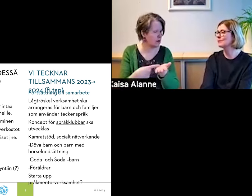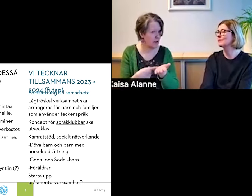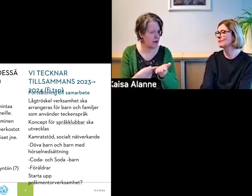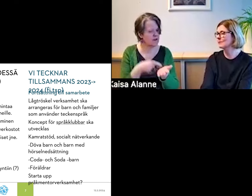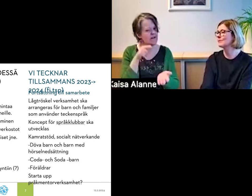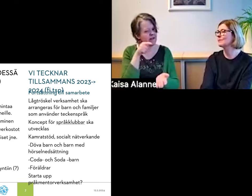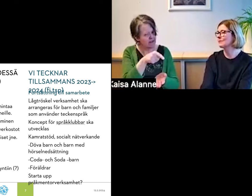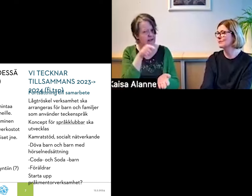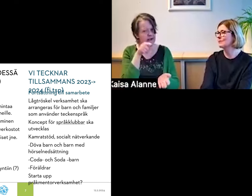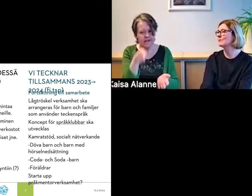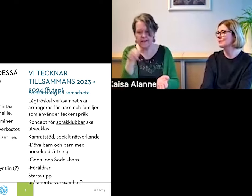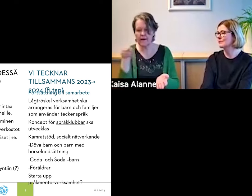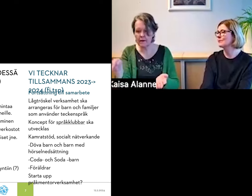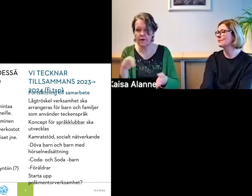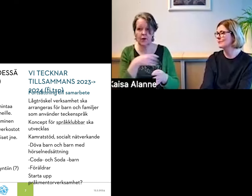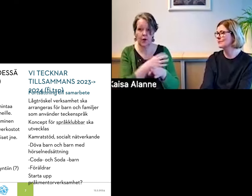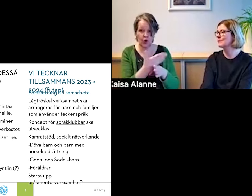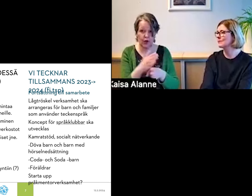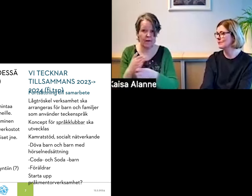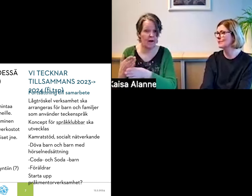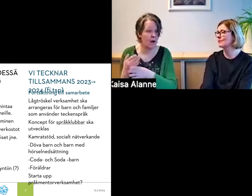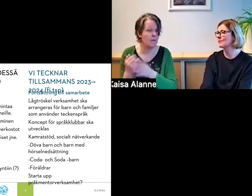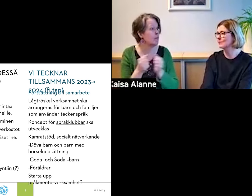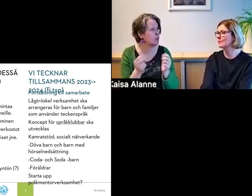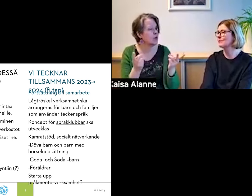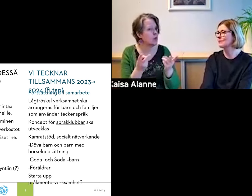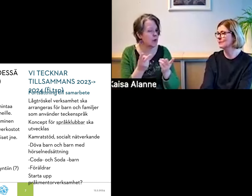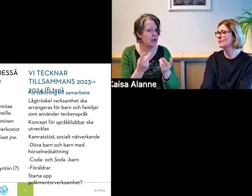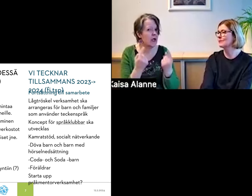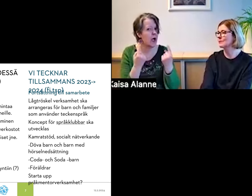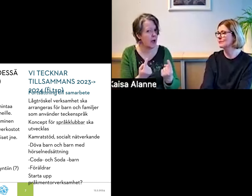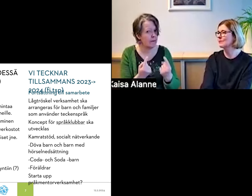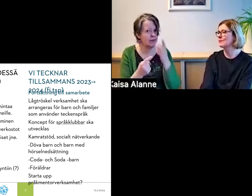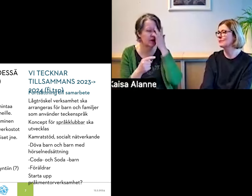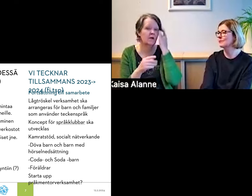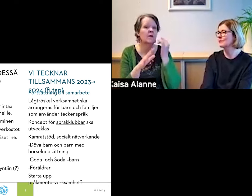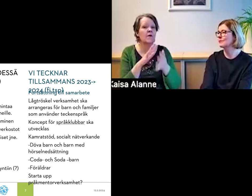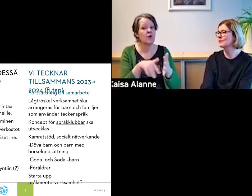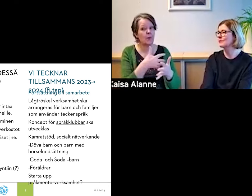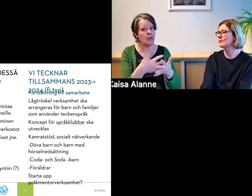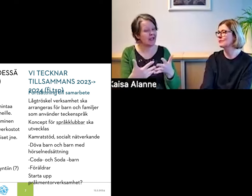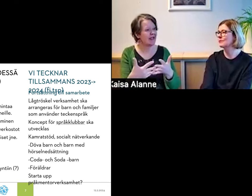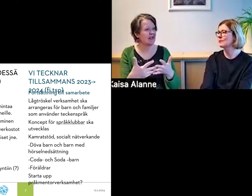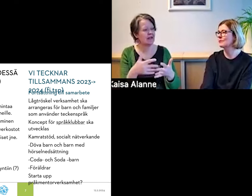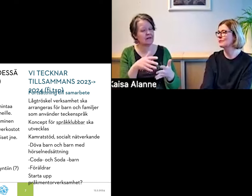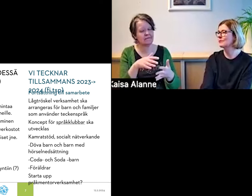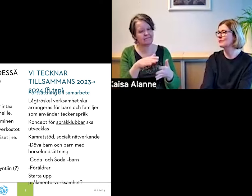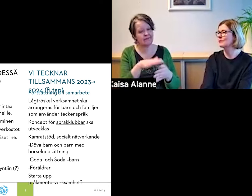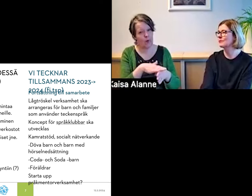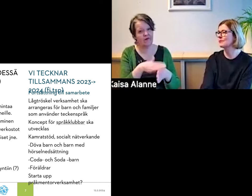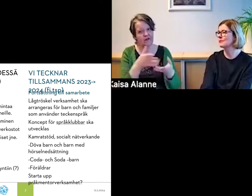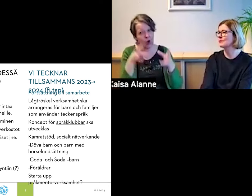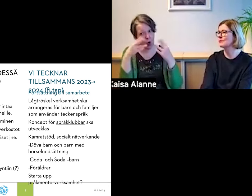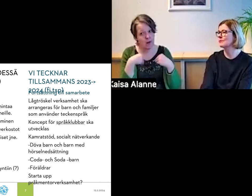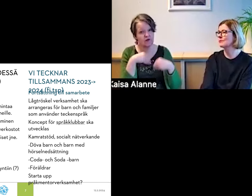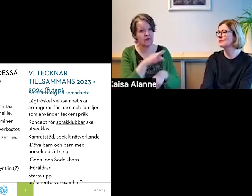nuorten asemaa ja siihen liittyviä haasteita esiin. Ja erilaisia toimenpide- ja korjausehdotuksia sieltä